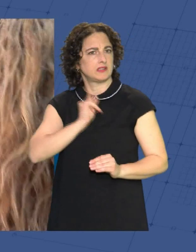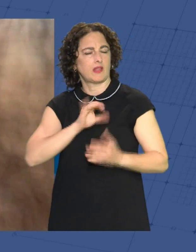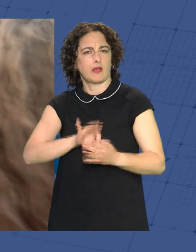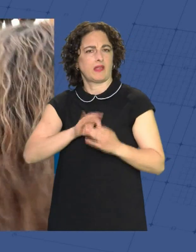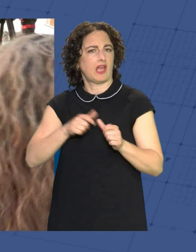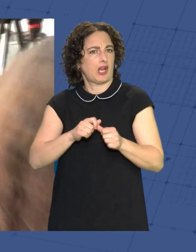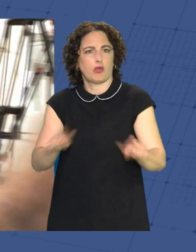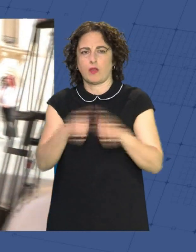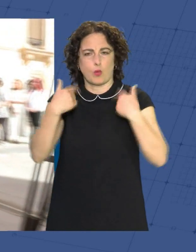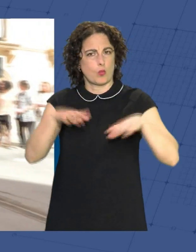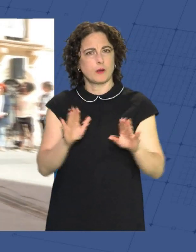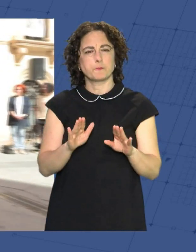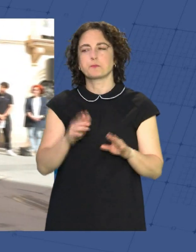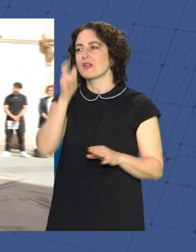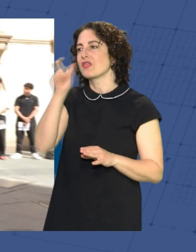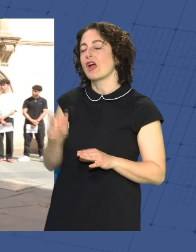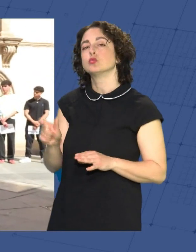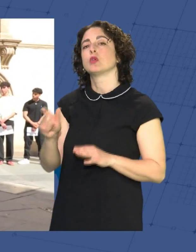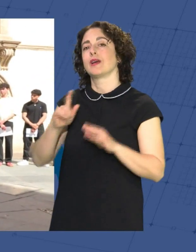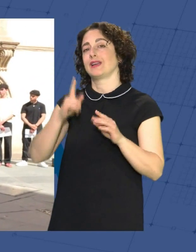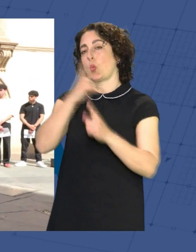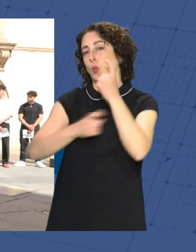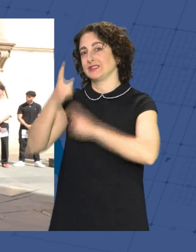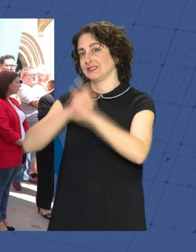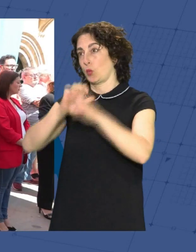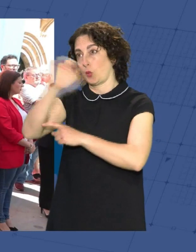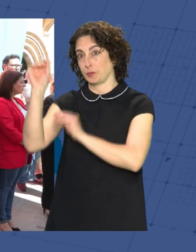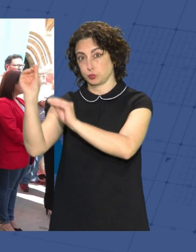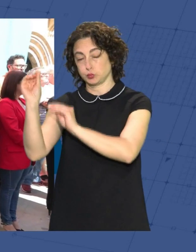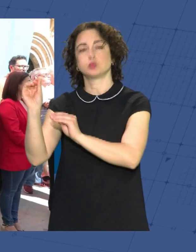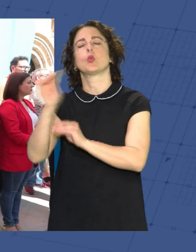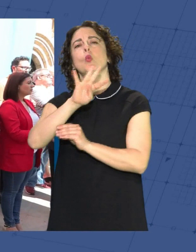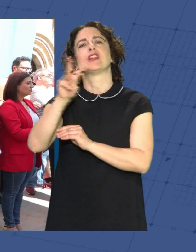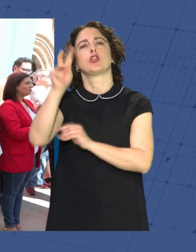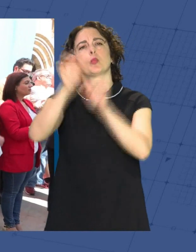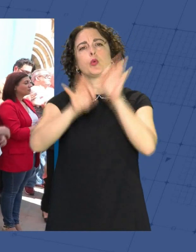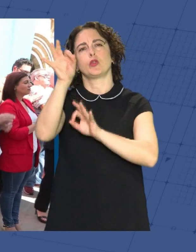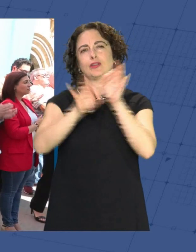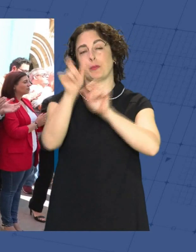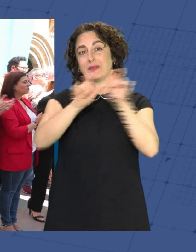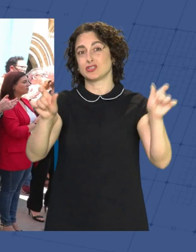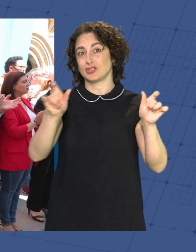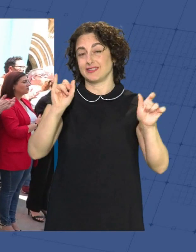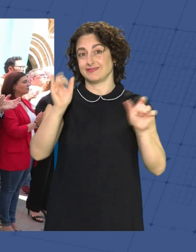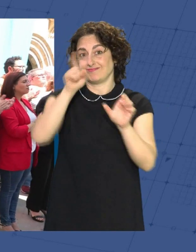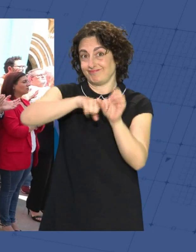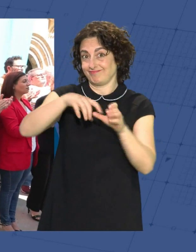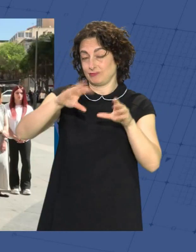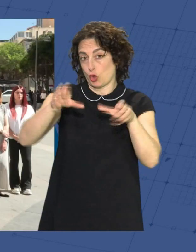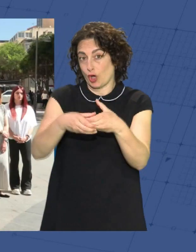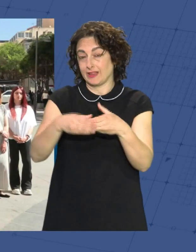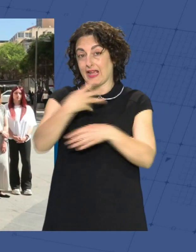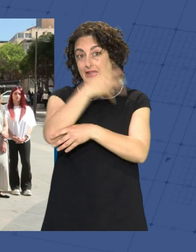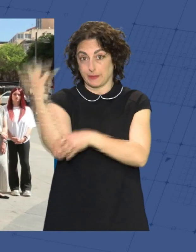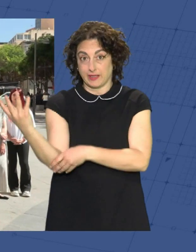género. Según datos de una macroencuesta realizada por la Unión Europea, el 42% de las personas que pertenecen al colectivo